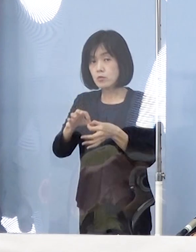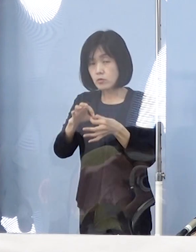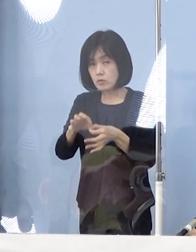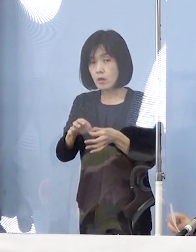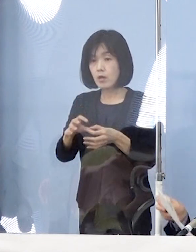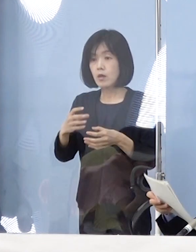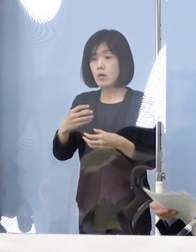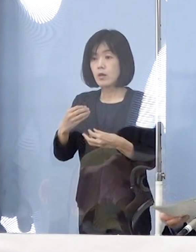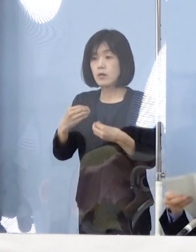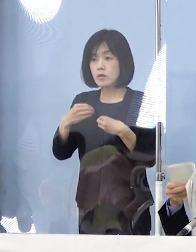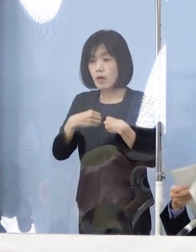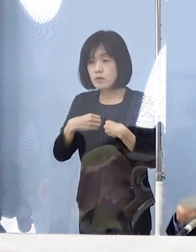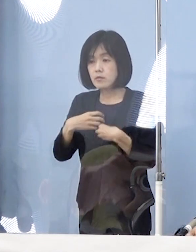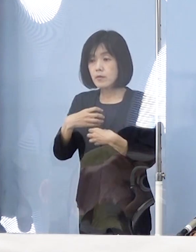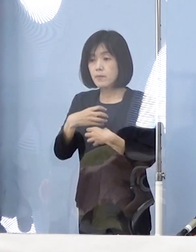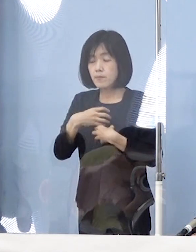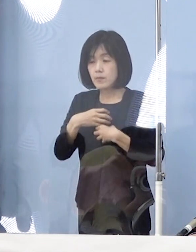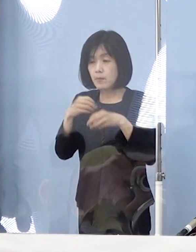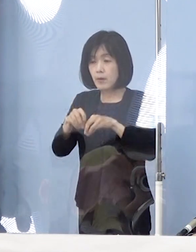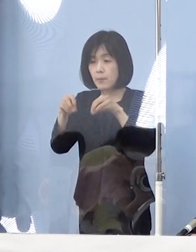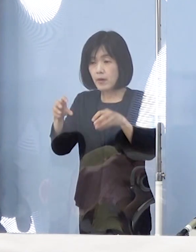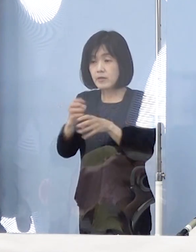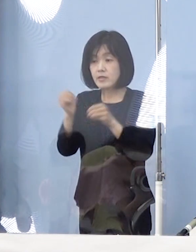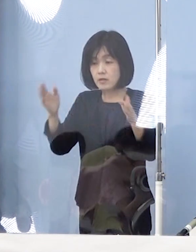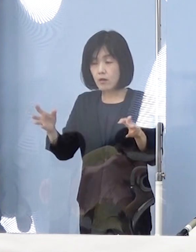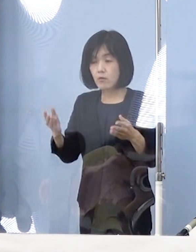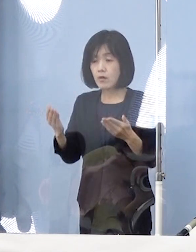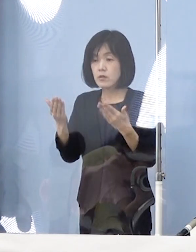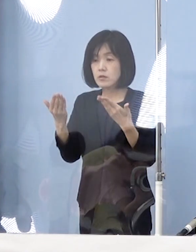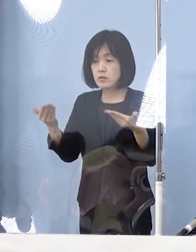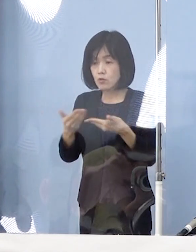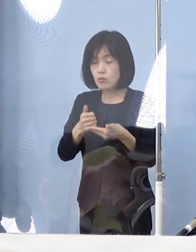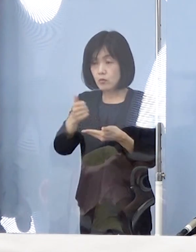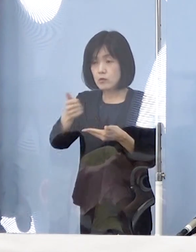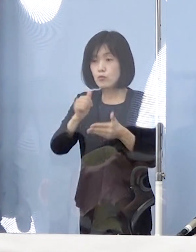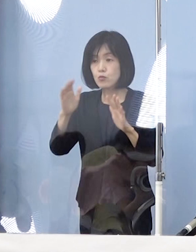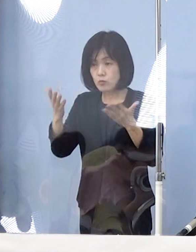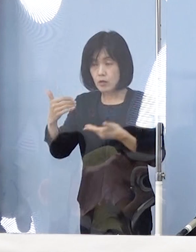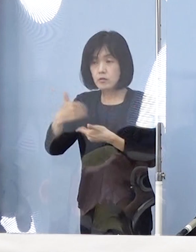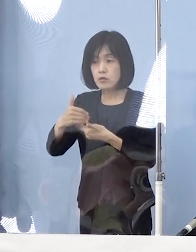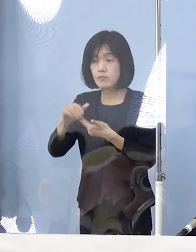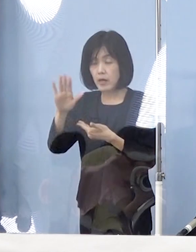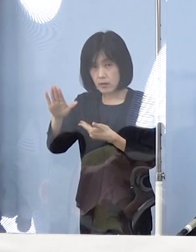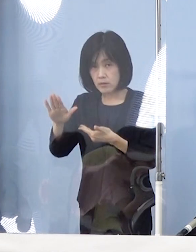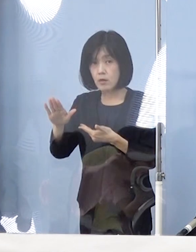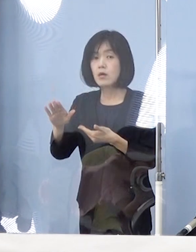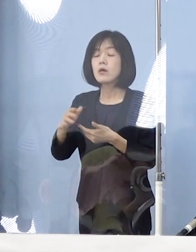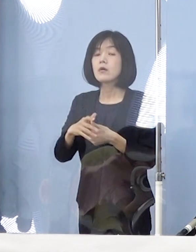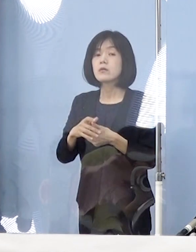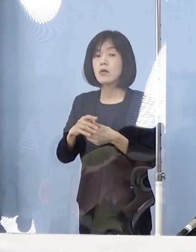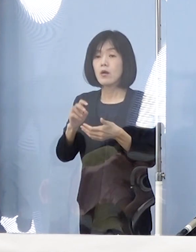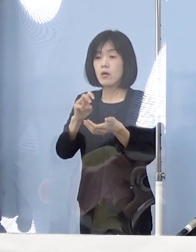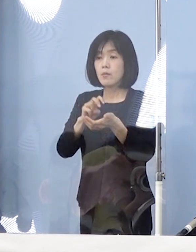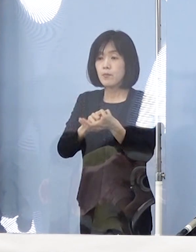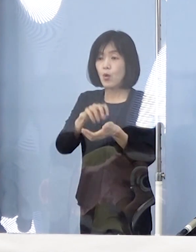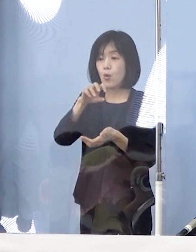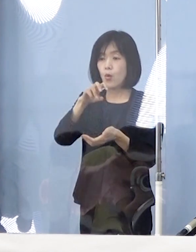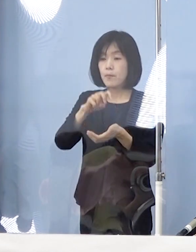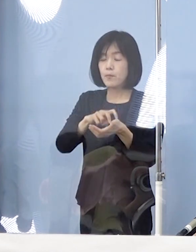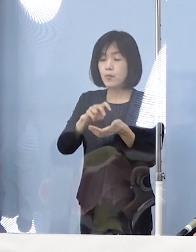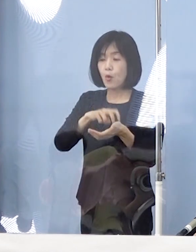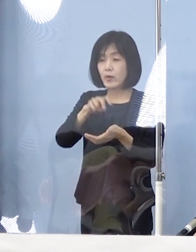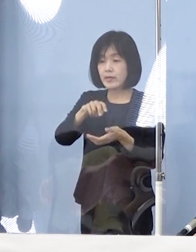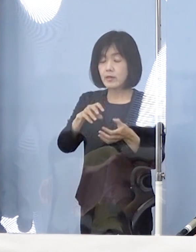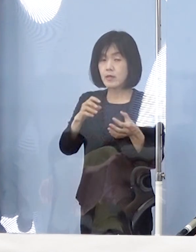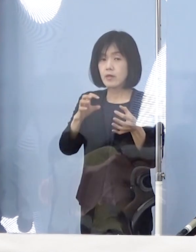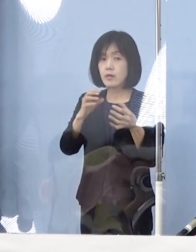期間中にご出勤はされてないということだったんですが、はい、そうしますと病院の関係者の方で、はい、濃厚接触者